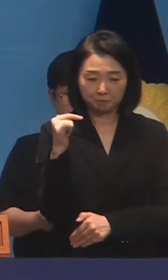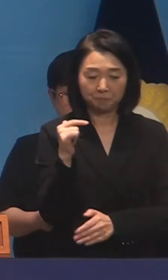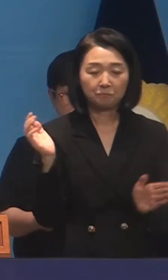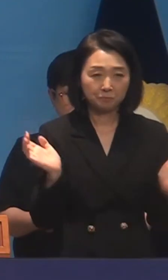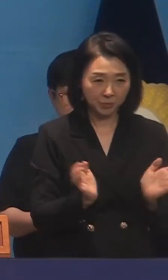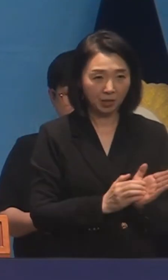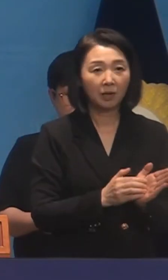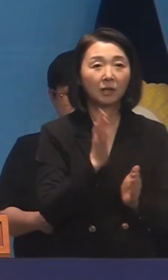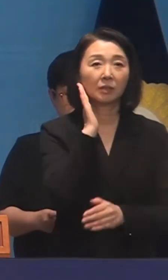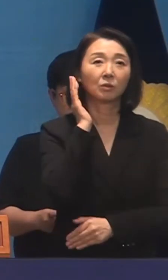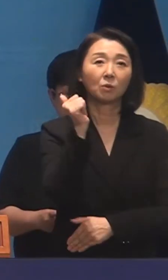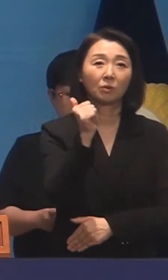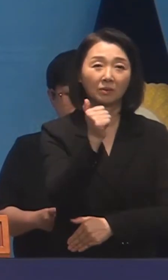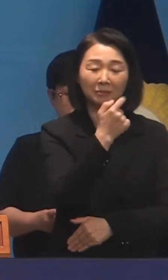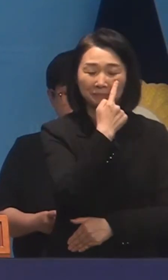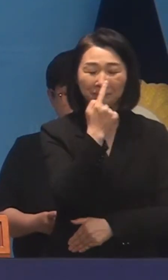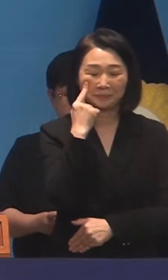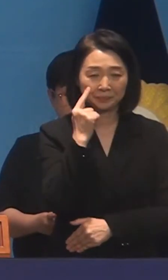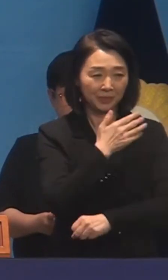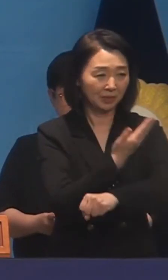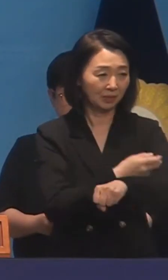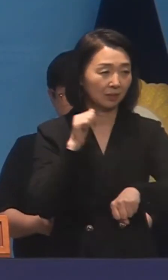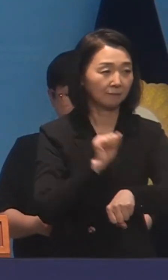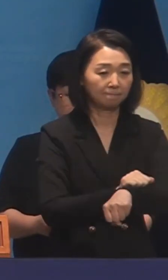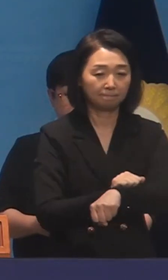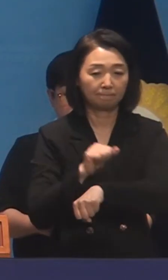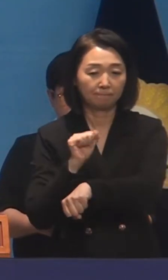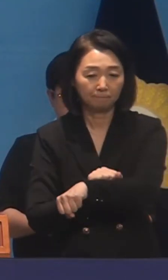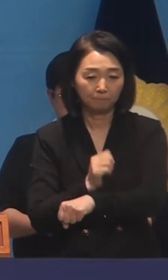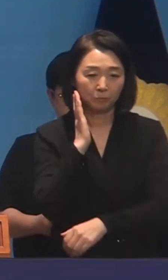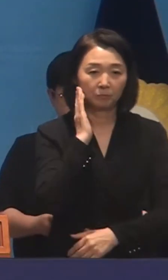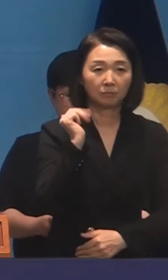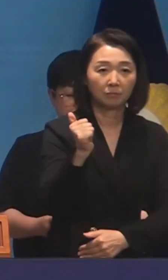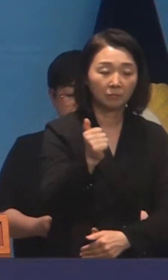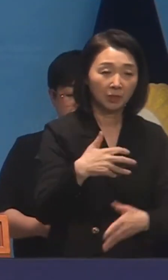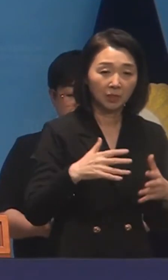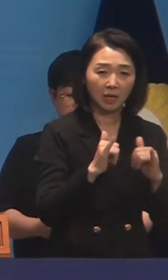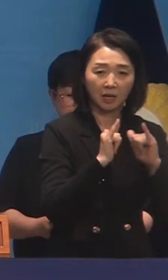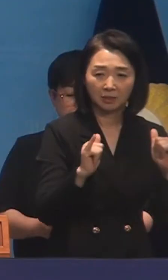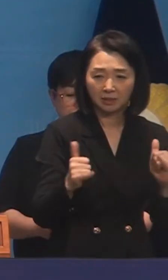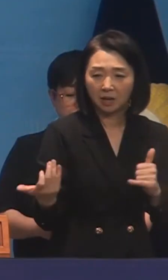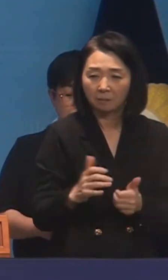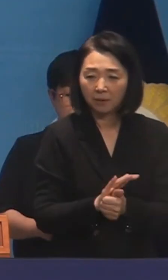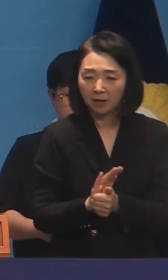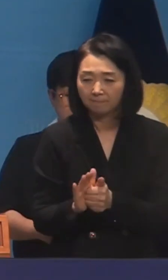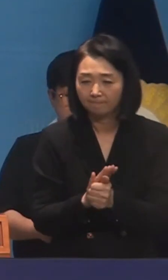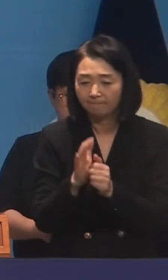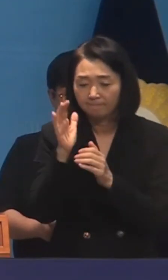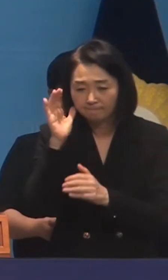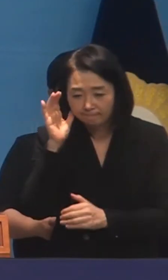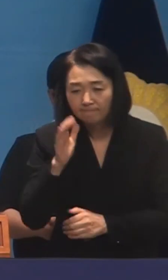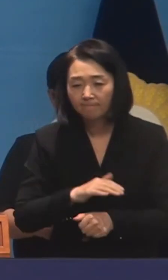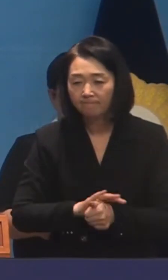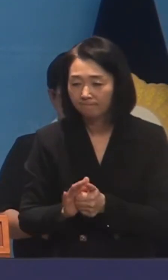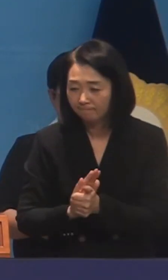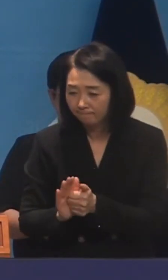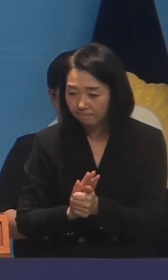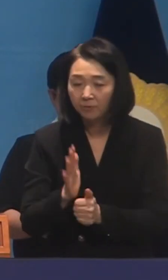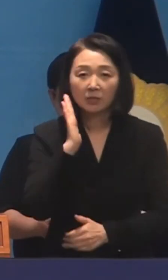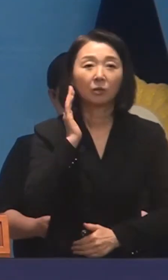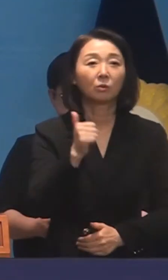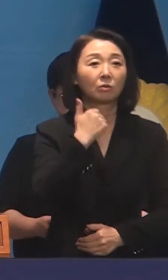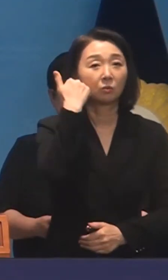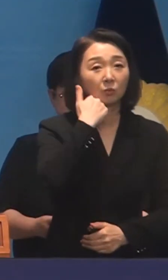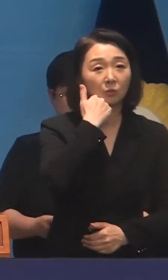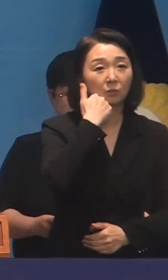대통령, 검증된 실력을 갖춘 대통령, 약자의 아픔에 진심으로 귀 기울일 줄 아는 대통령이